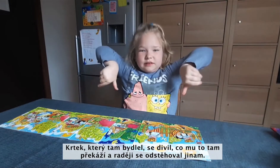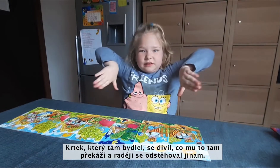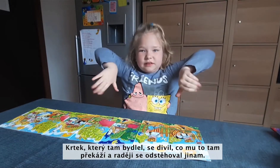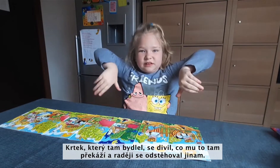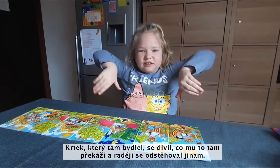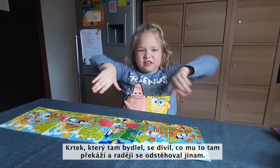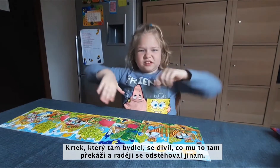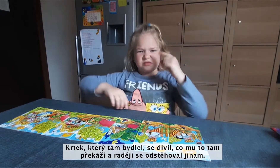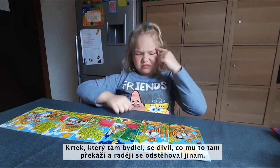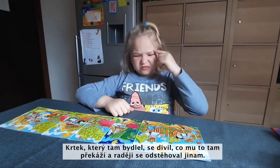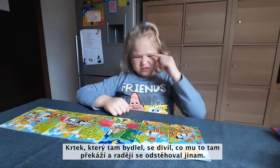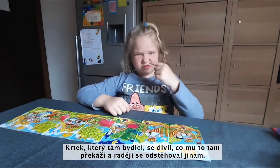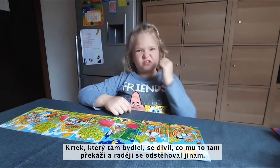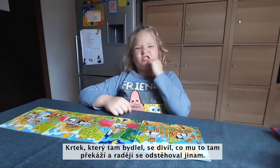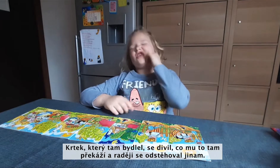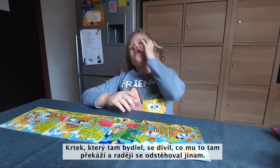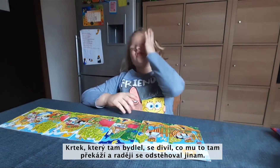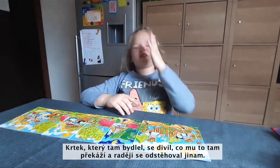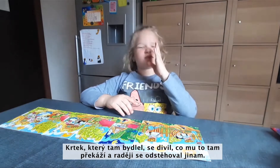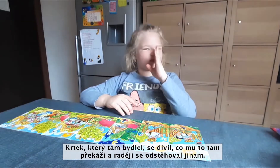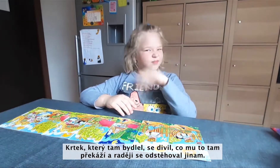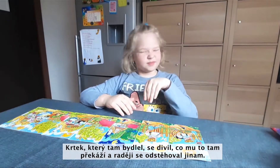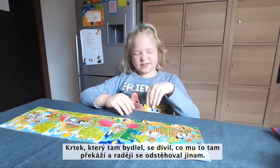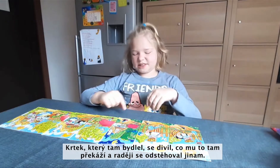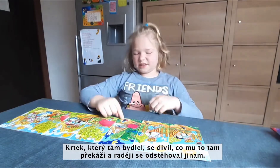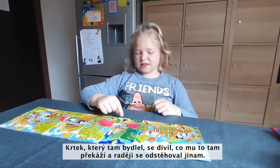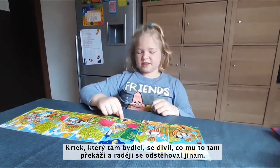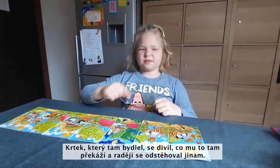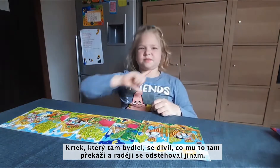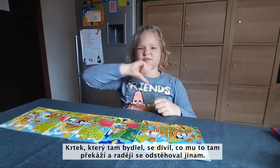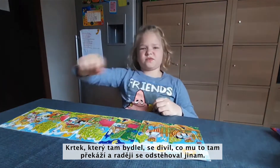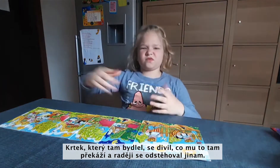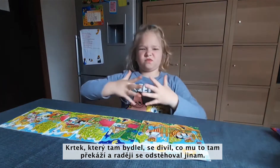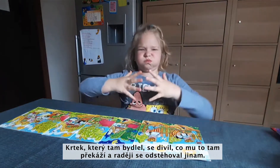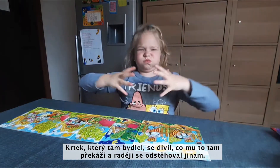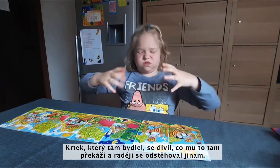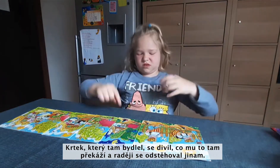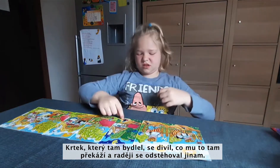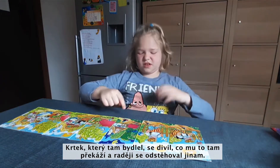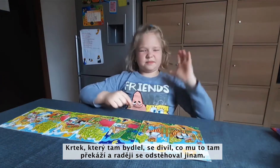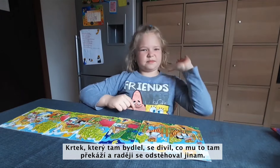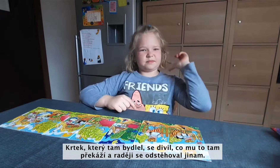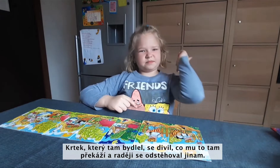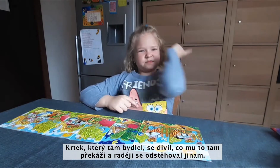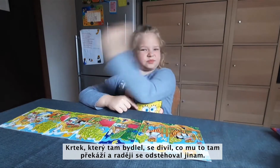Krtek, který tam bydlel, se divil, co mu to tam překáží. A raději se odstěhoval jinam.